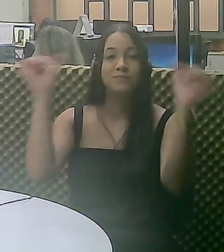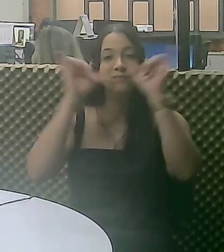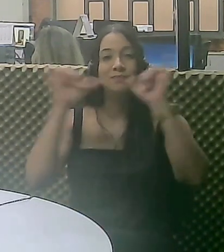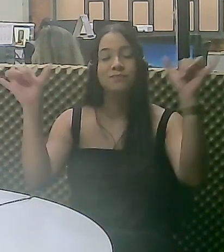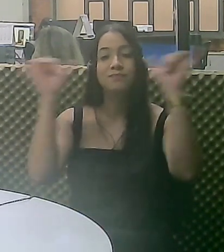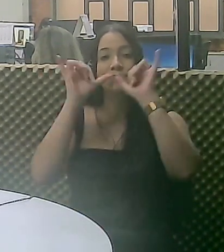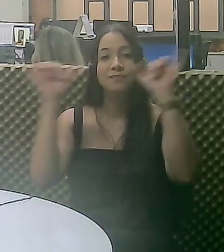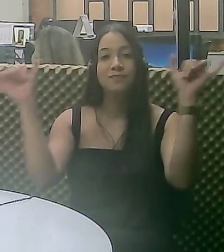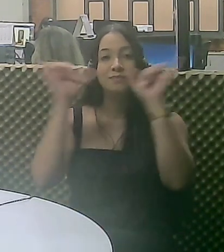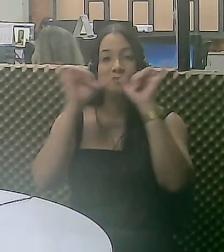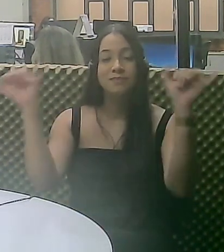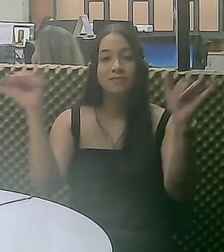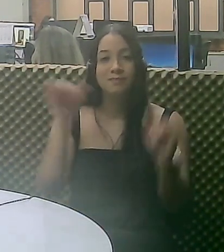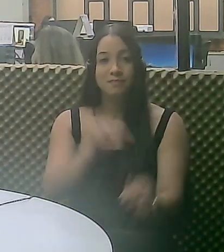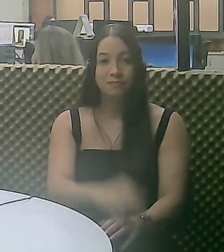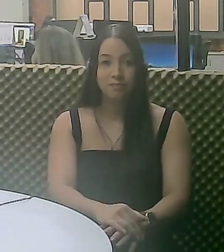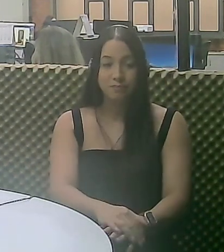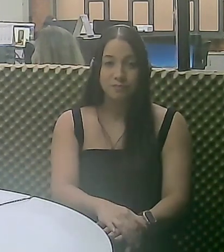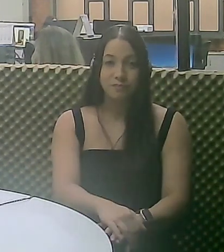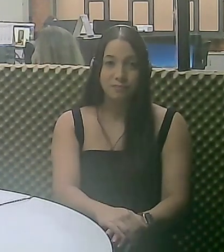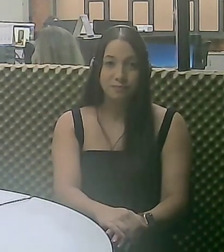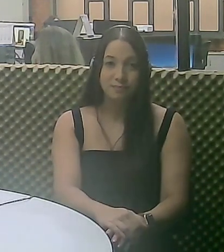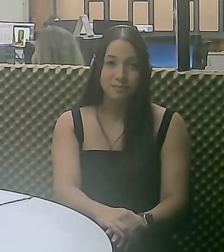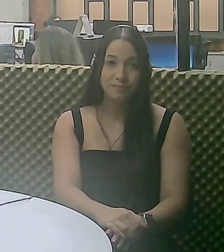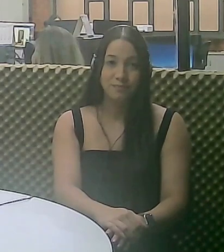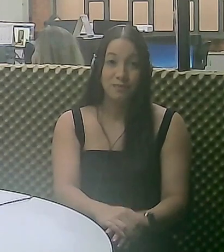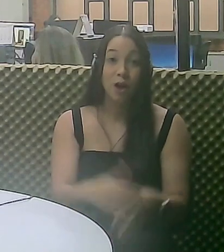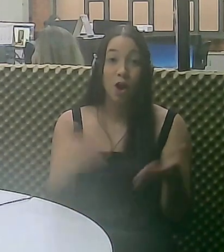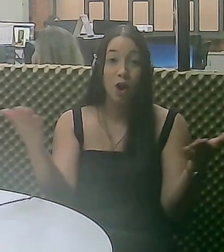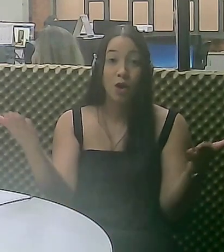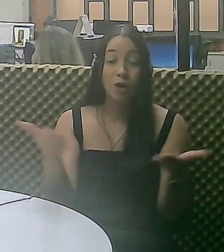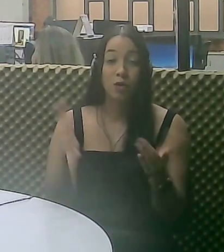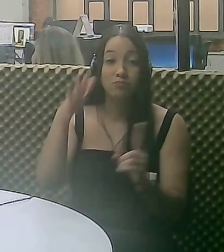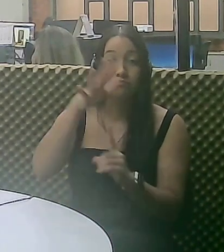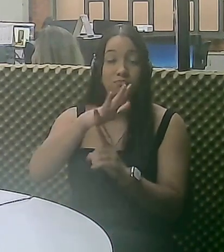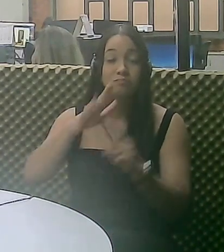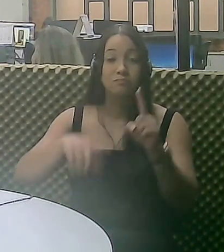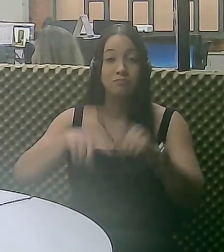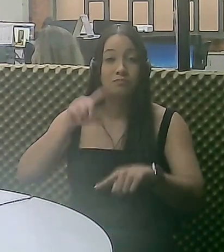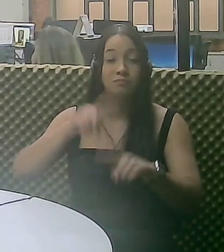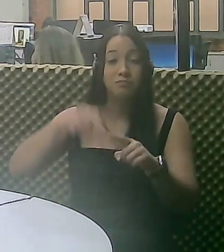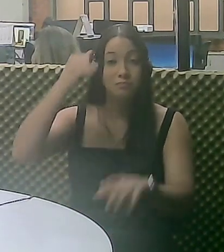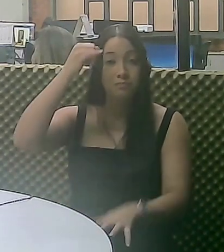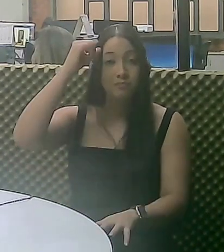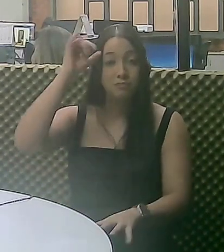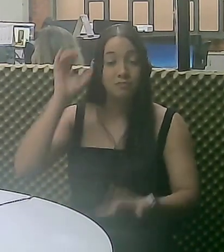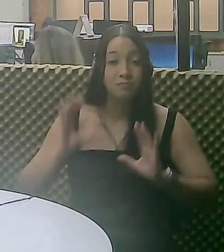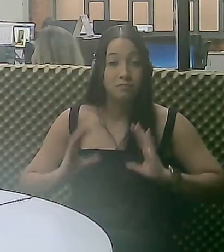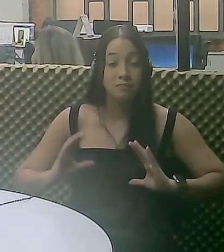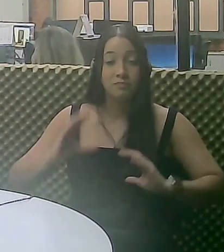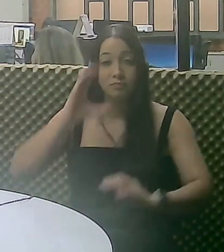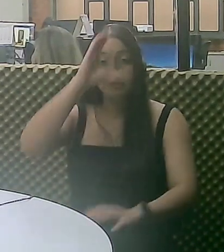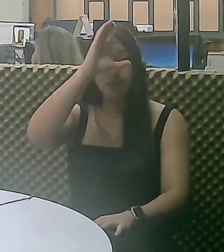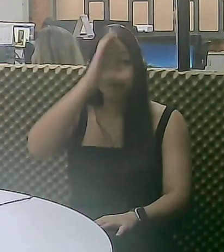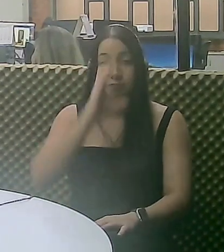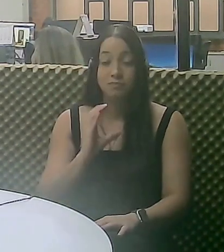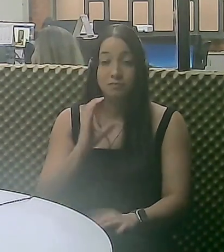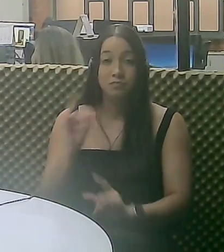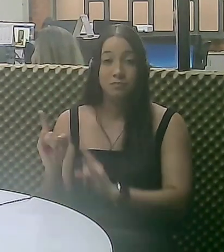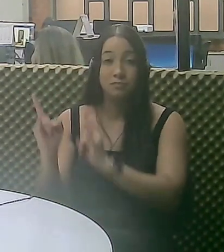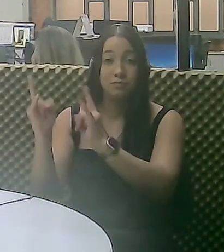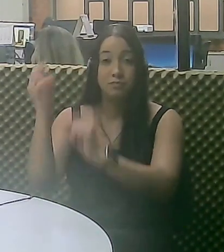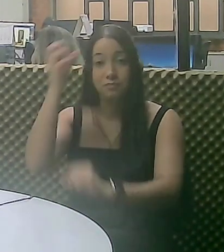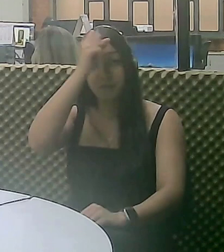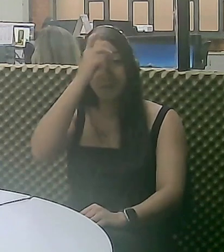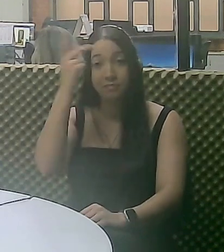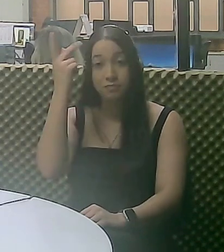Giro de notícias. Hoje é dia da Feira de Produtos Rurais na Praça Cívica. A praça fica entre os prédios